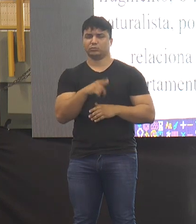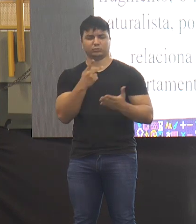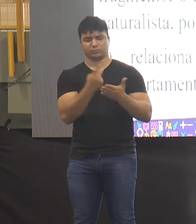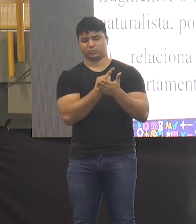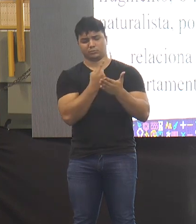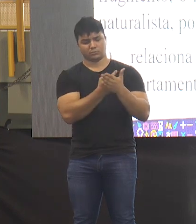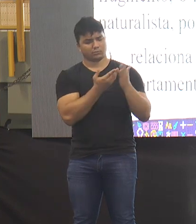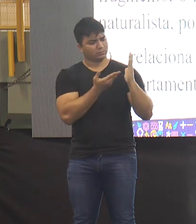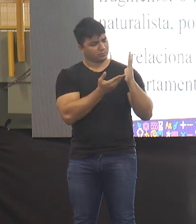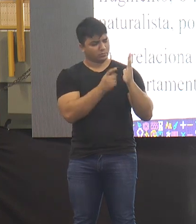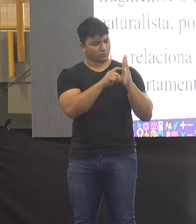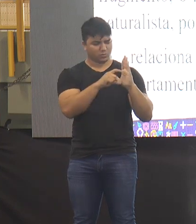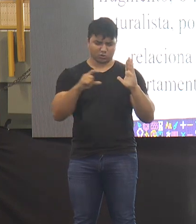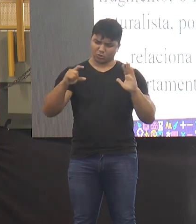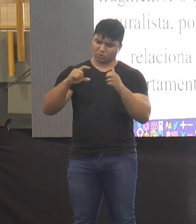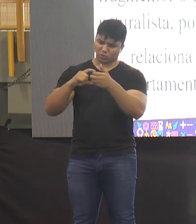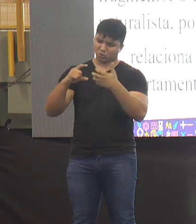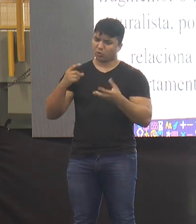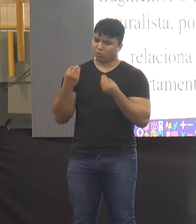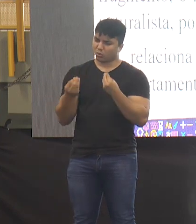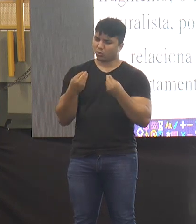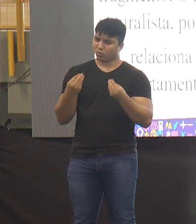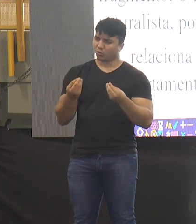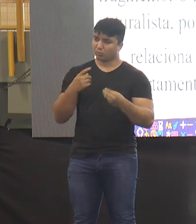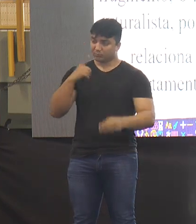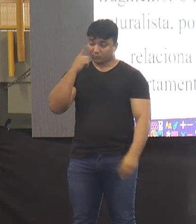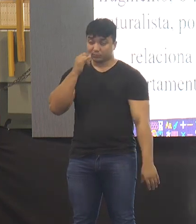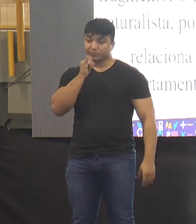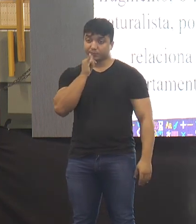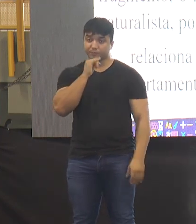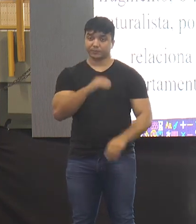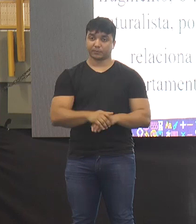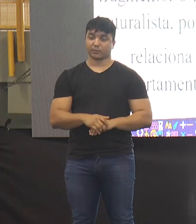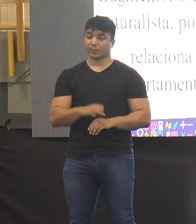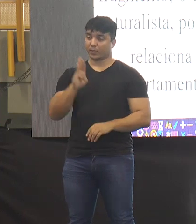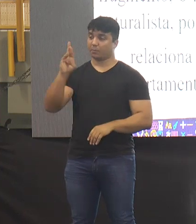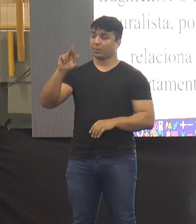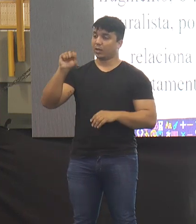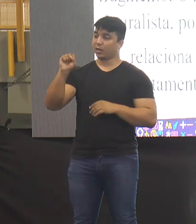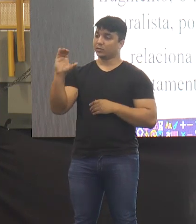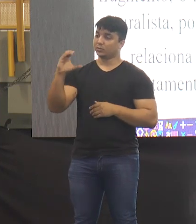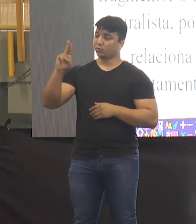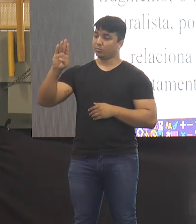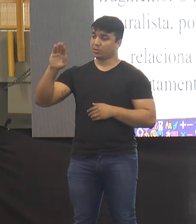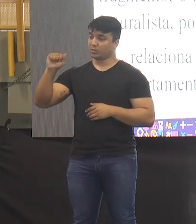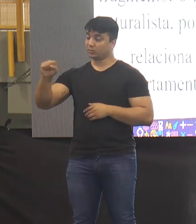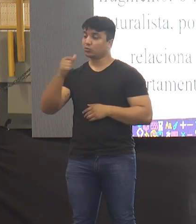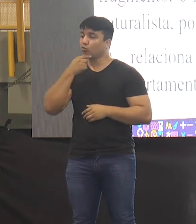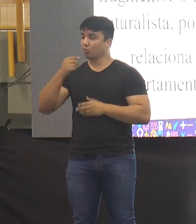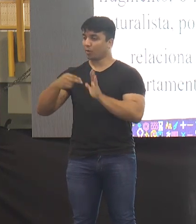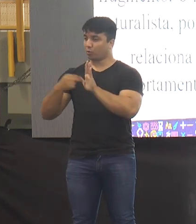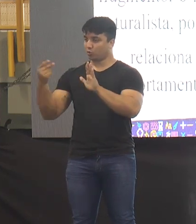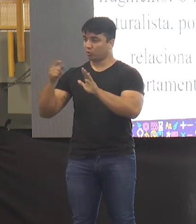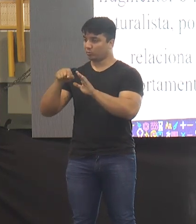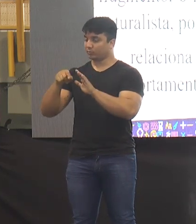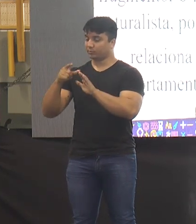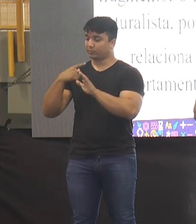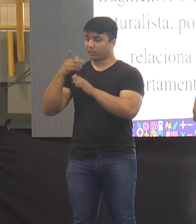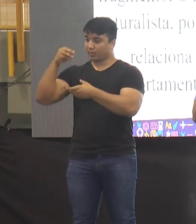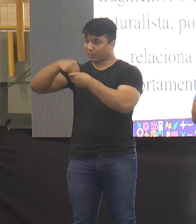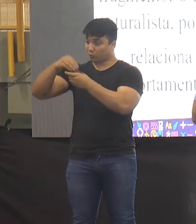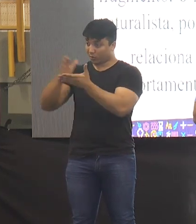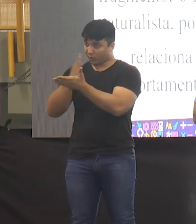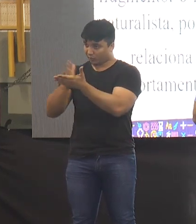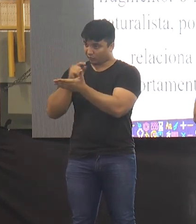errado. Como assim, professor? Vamos pegar uma cena famosa no Brás Cubas. O Brás Cubas é de uma família muito